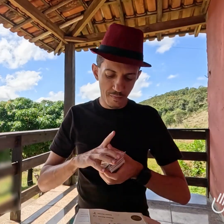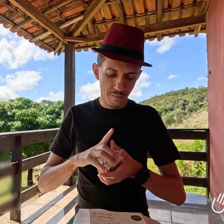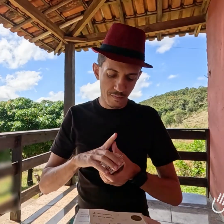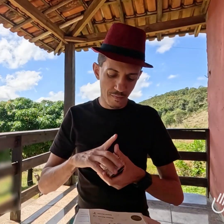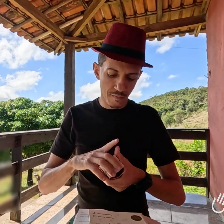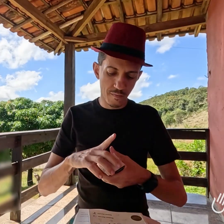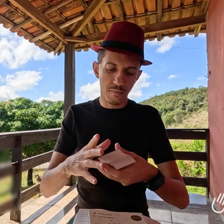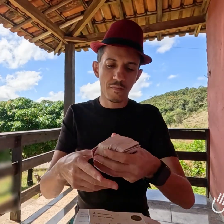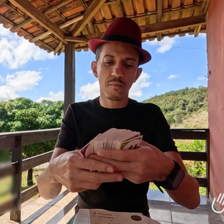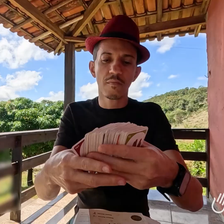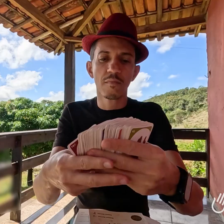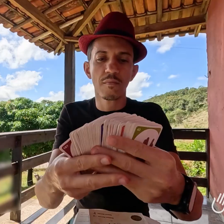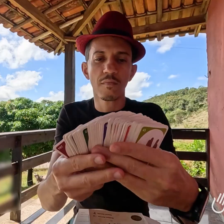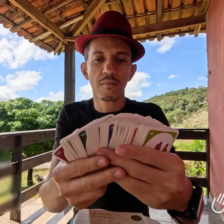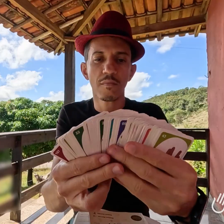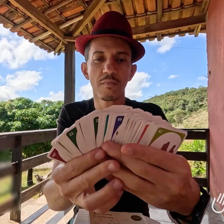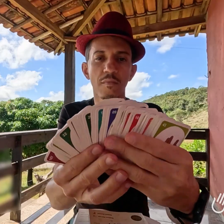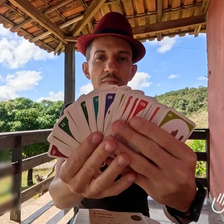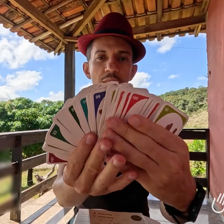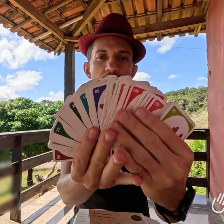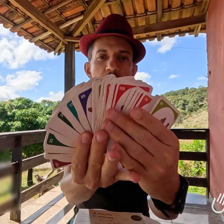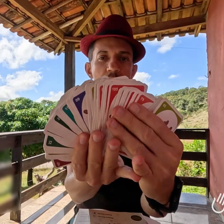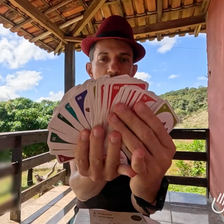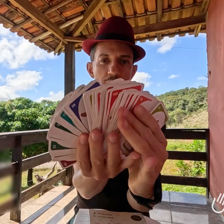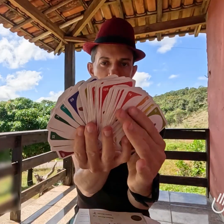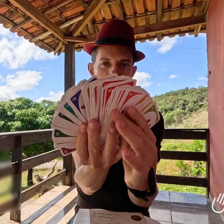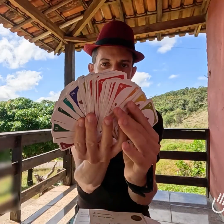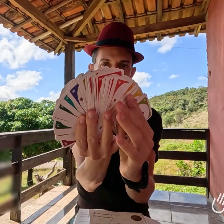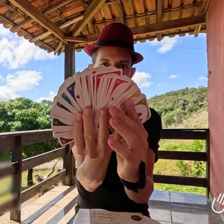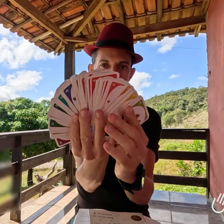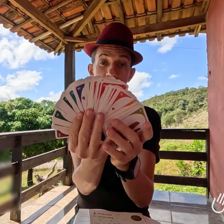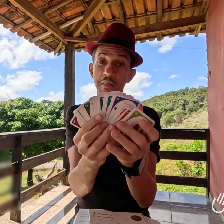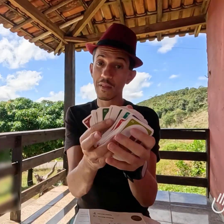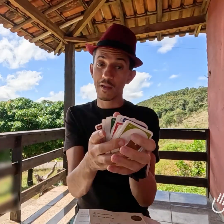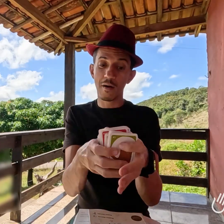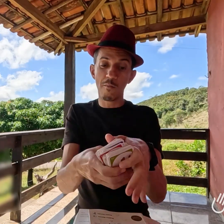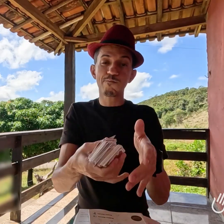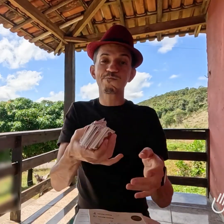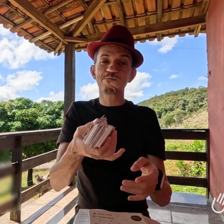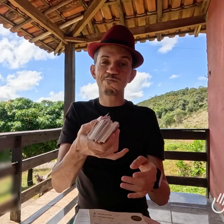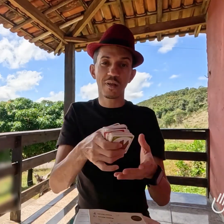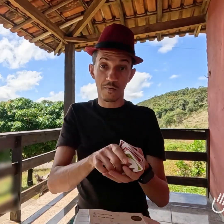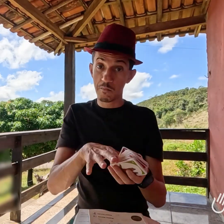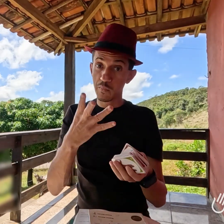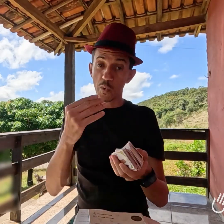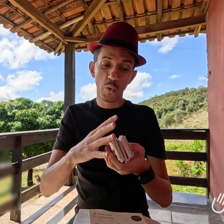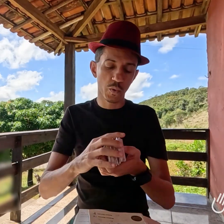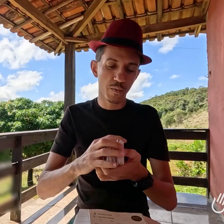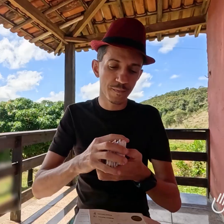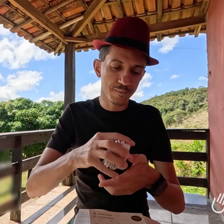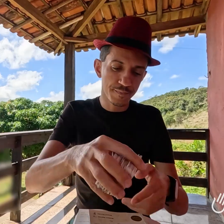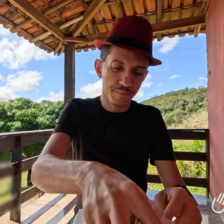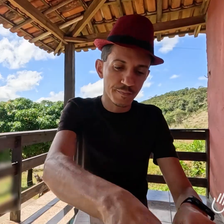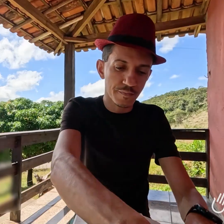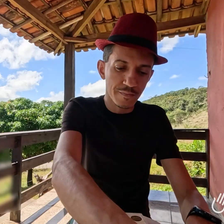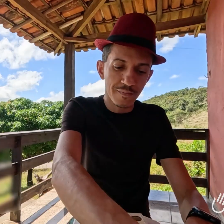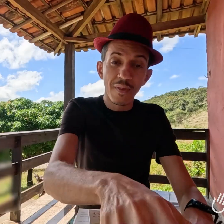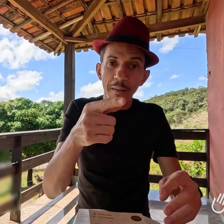Olha aqui, essas são todas as cartas do Libras em Jogo. São muitas cartas. Percebe que elas são coloridas? É um